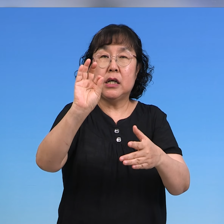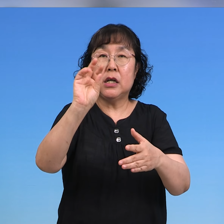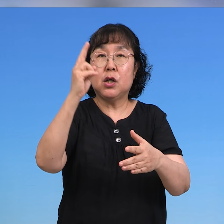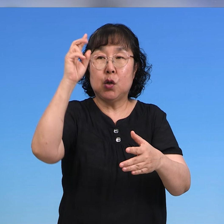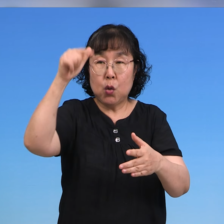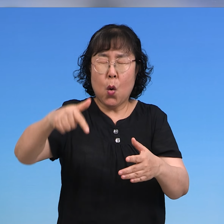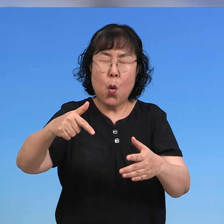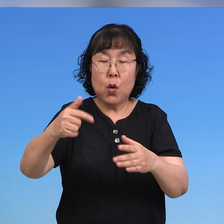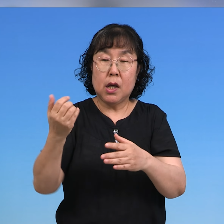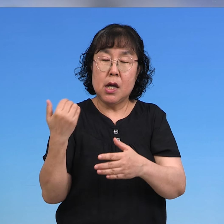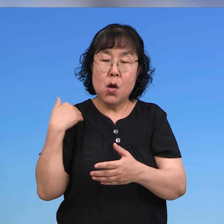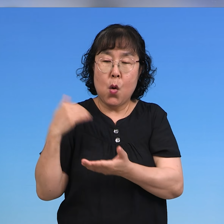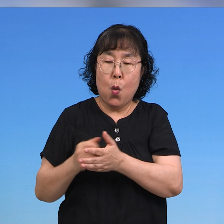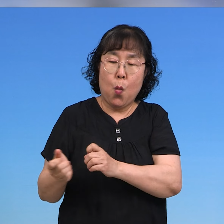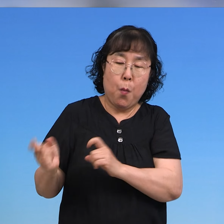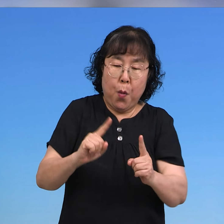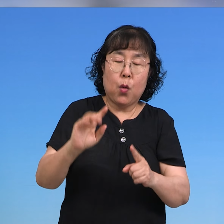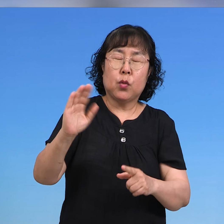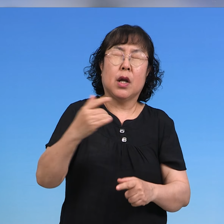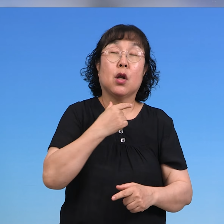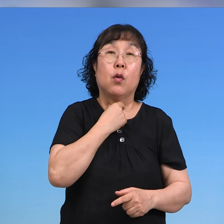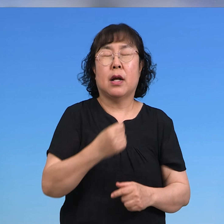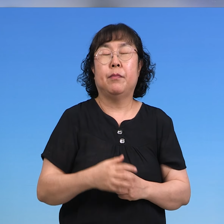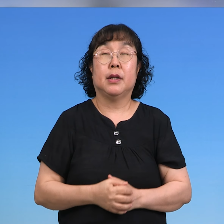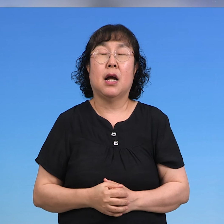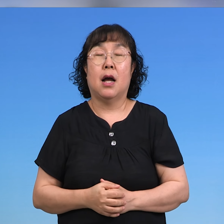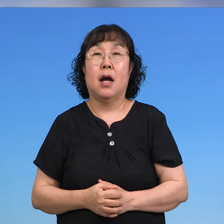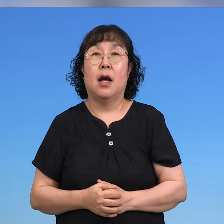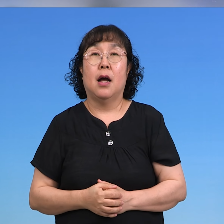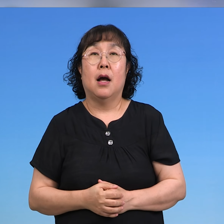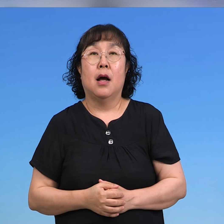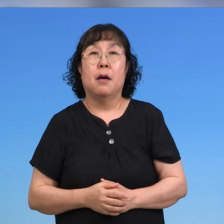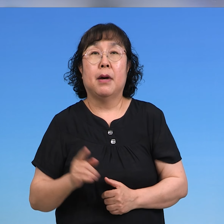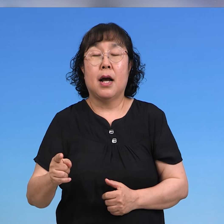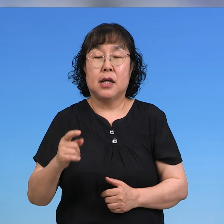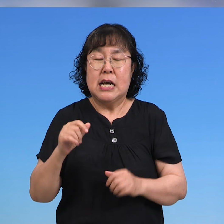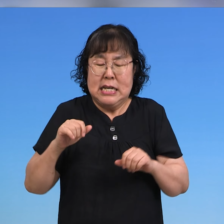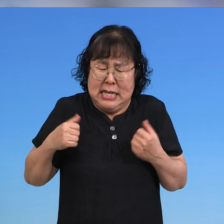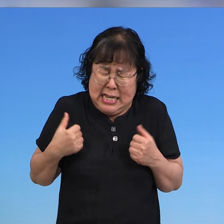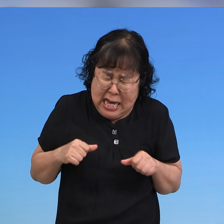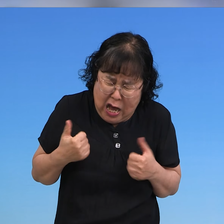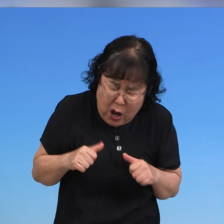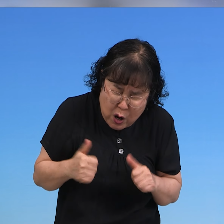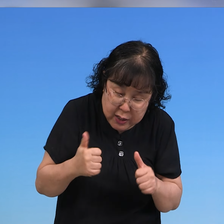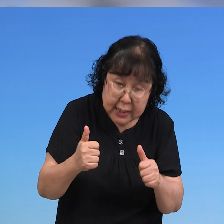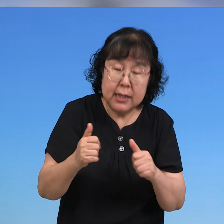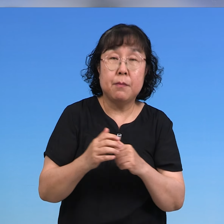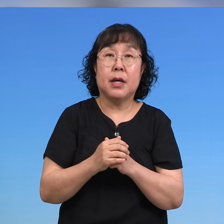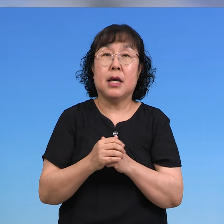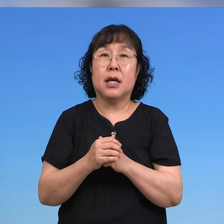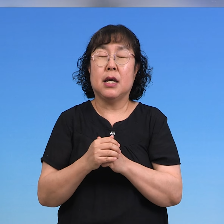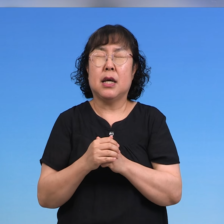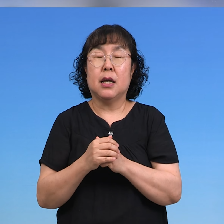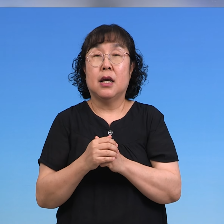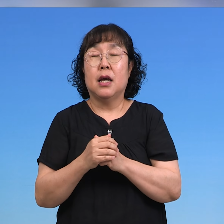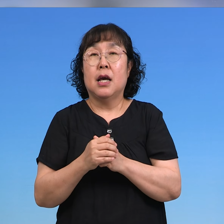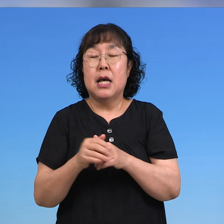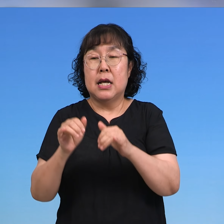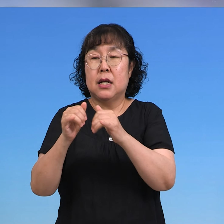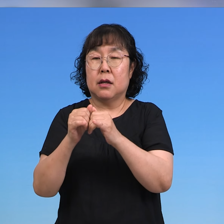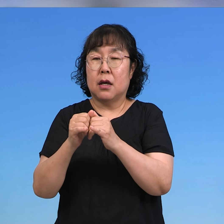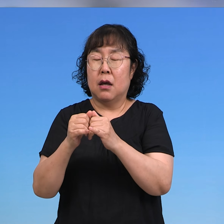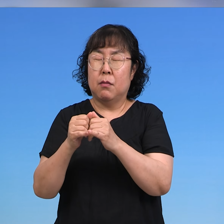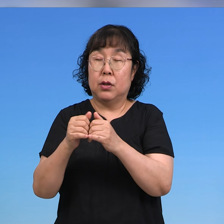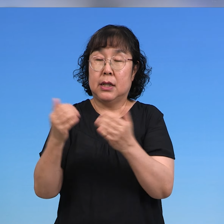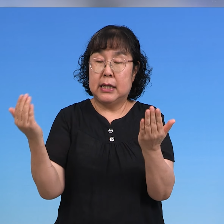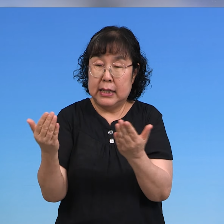불구하고 막 그냥 막 또 닦고 누구 한 사람 오면은 막 꽉 차게 손님이 온 것처럼 너무너무